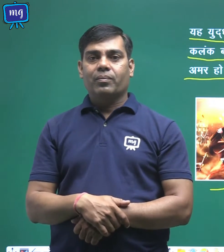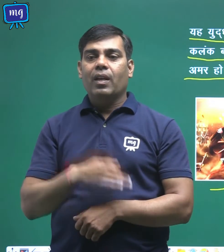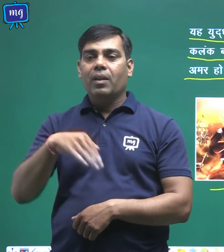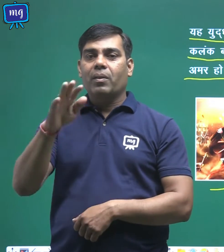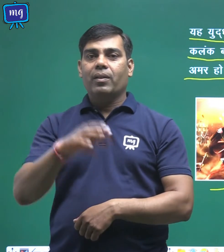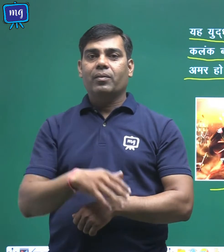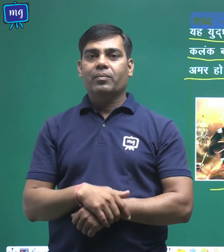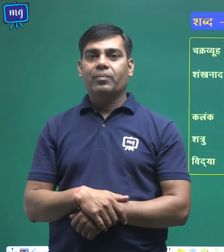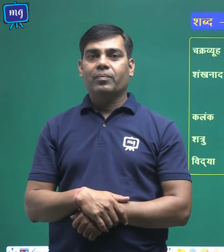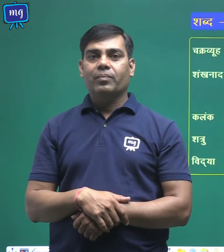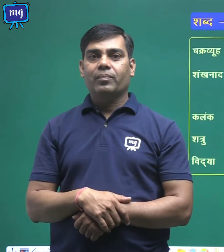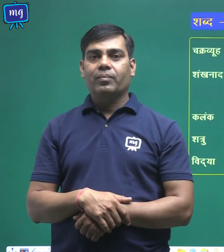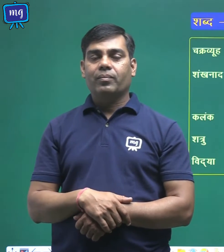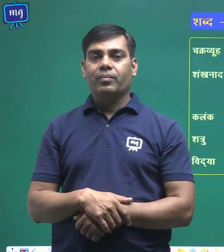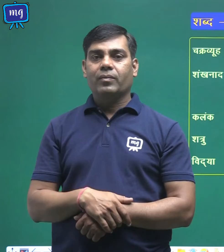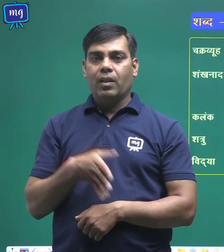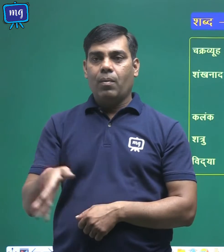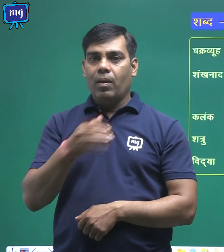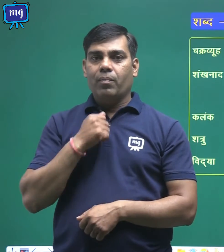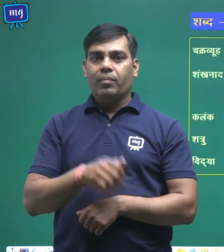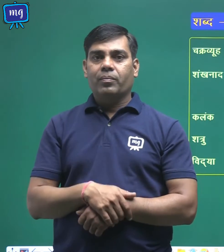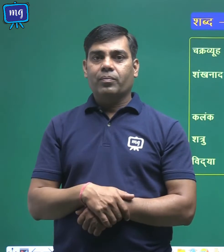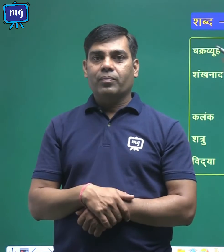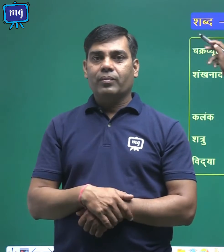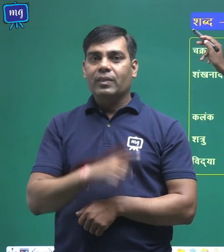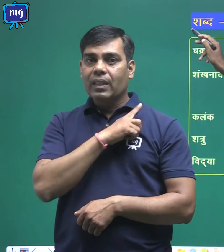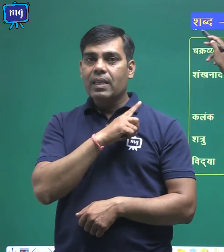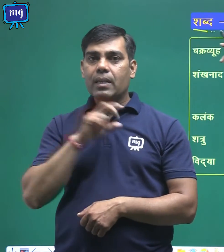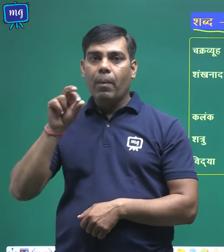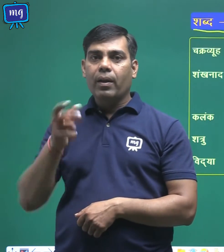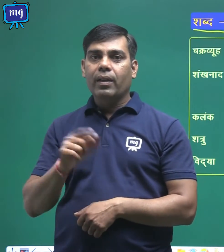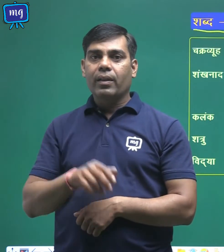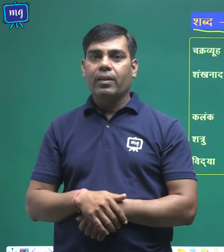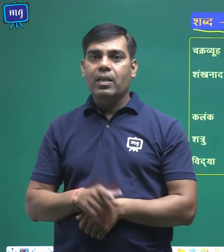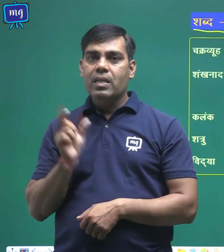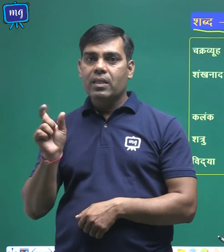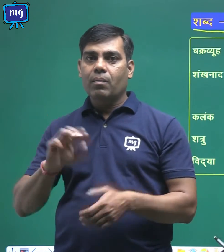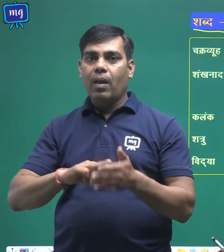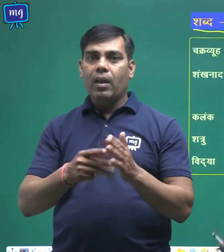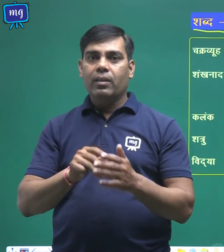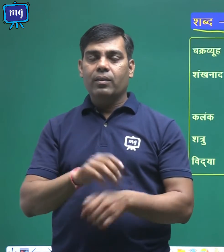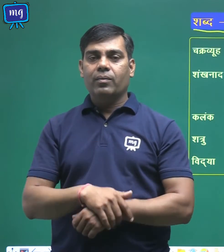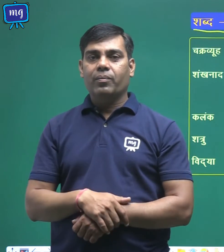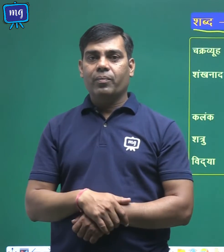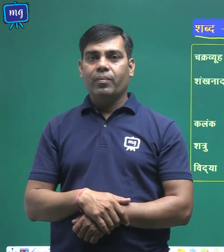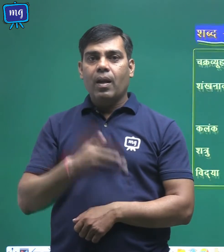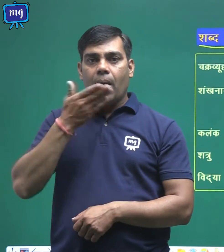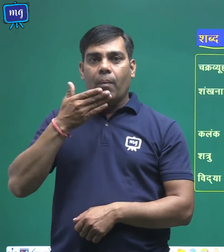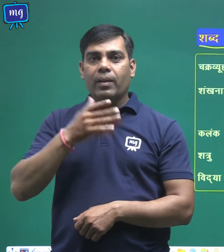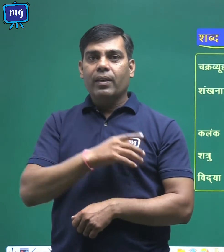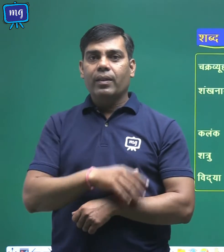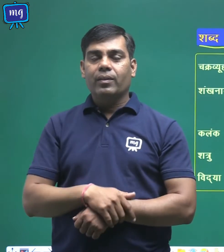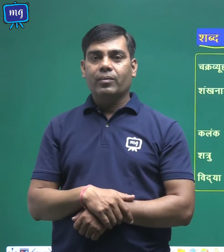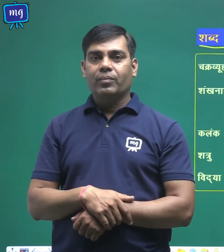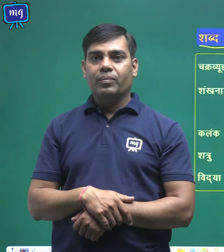आगे बढ़ें। अब हम इस पाठ के शब्द अर्थ पढ़ते हैं।